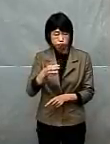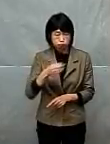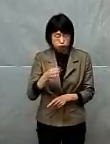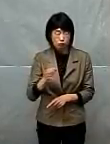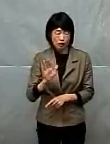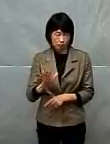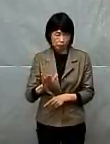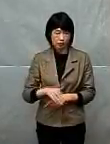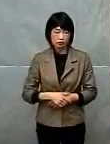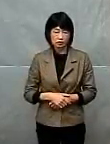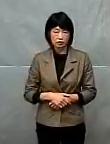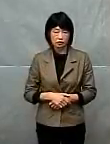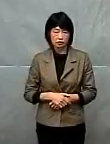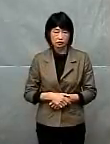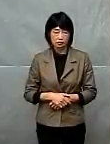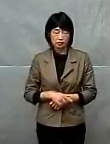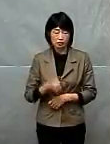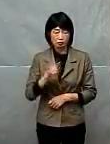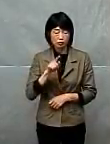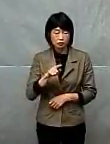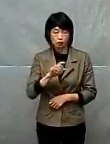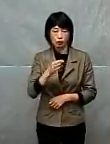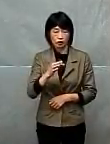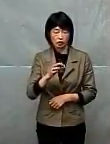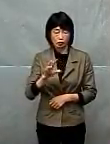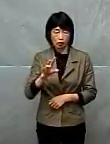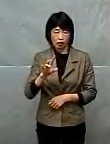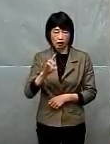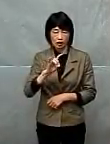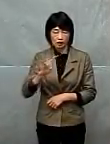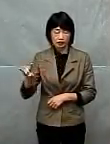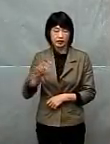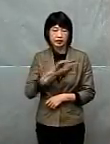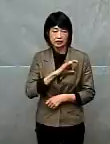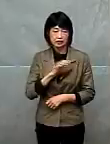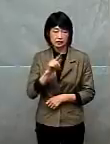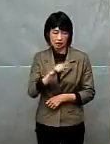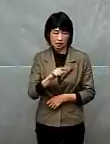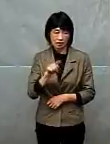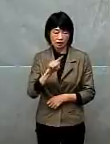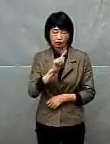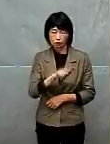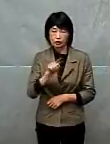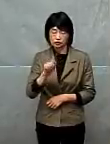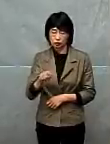。でそれは議員さん方それぞれの